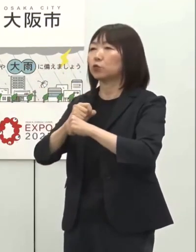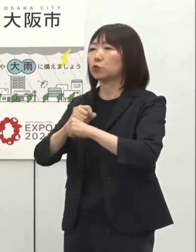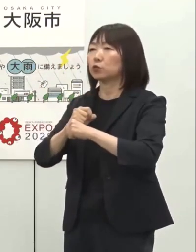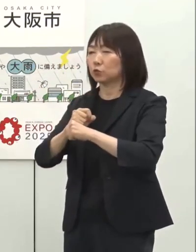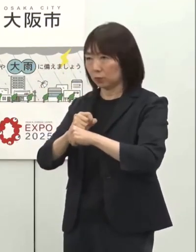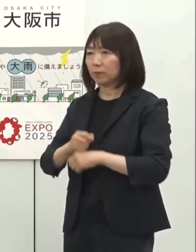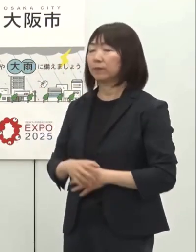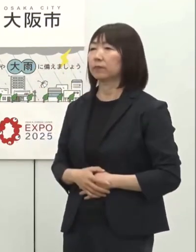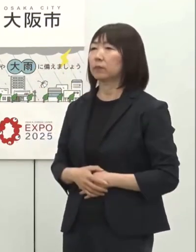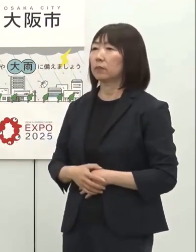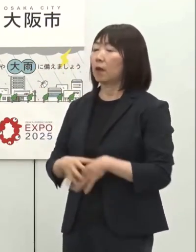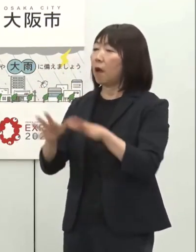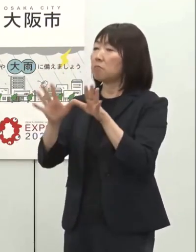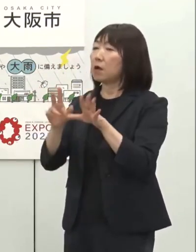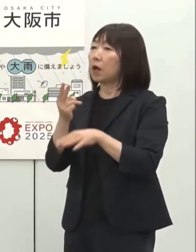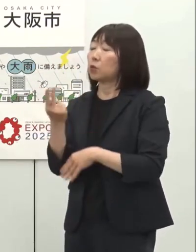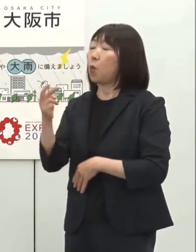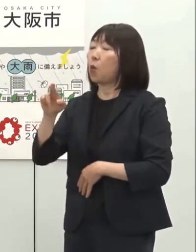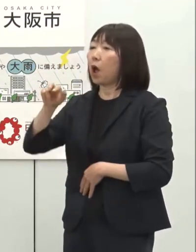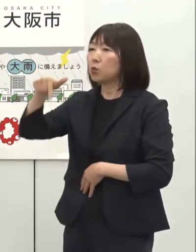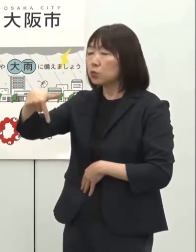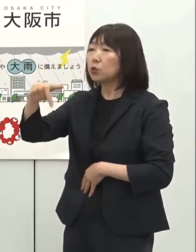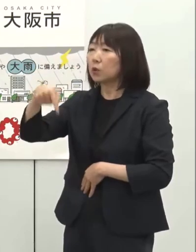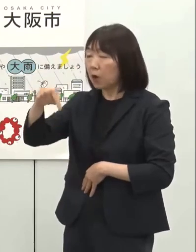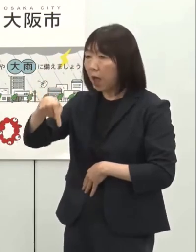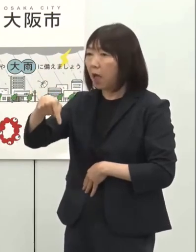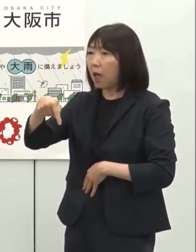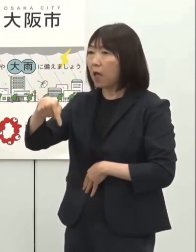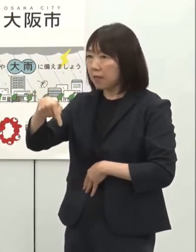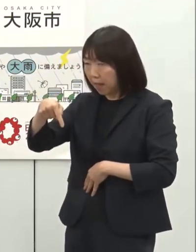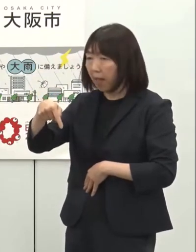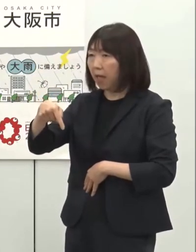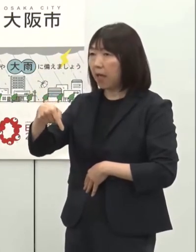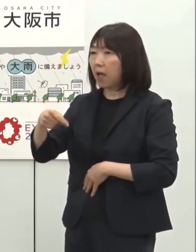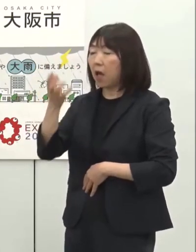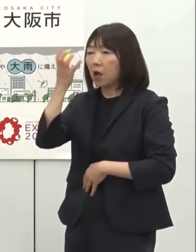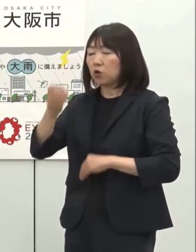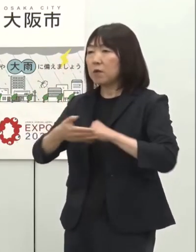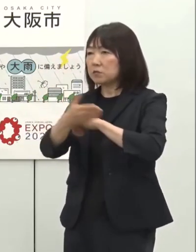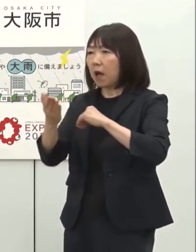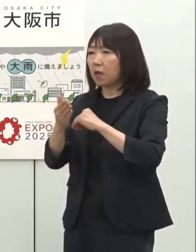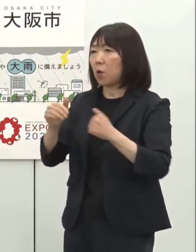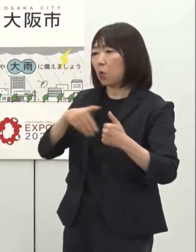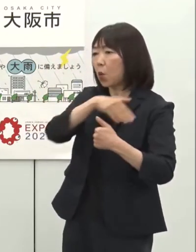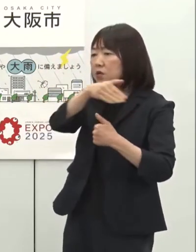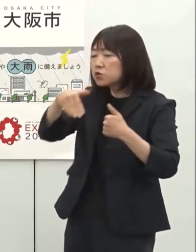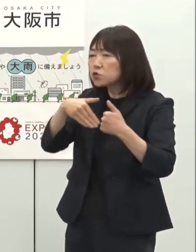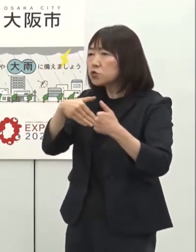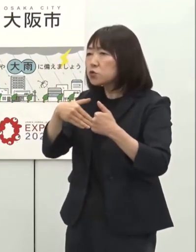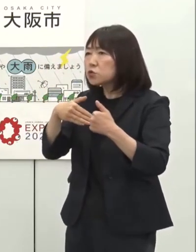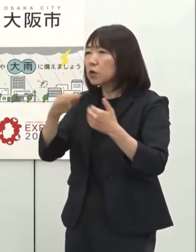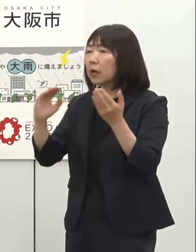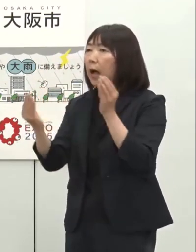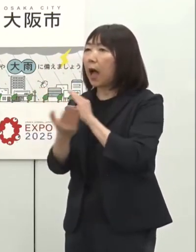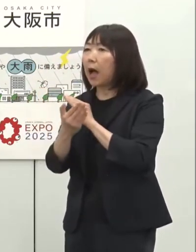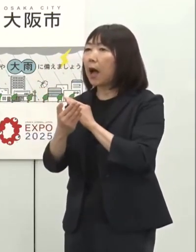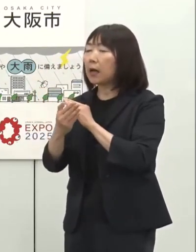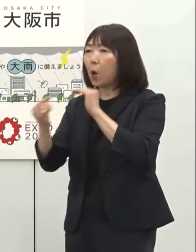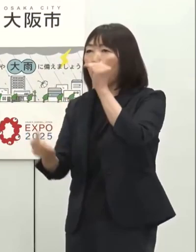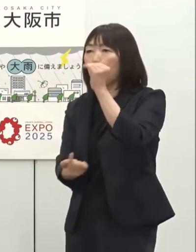南海トラフで十分その夢島の孤立化っていうのがあり得るっていう専門家の方もいらっしゃってますので、